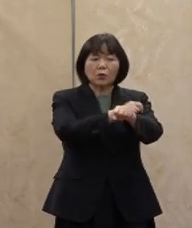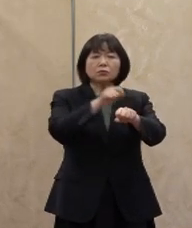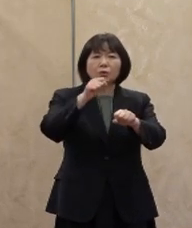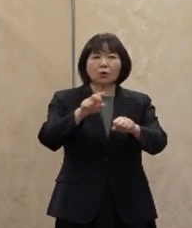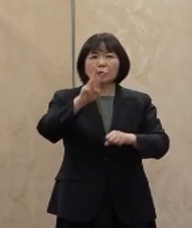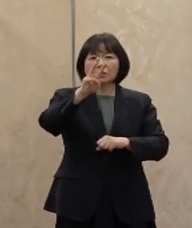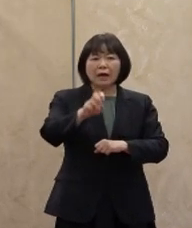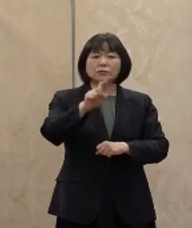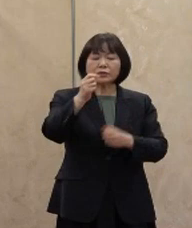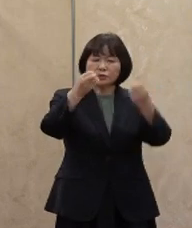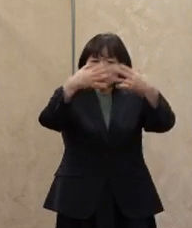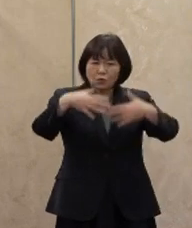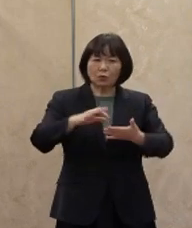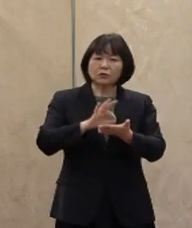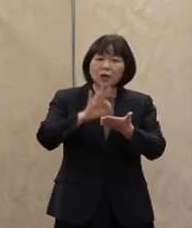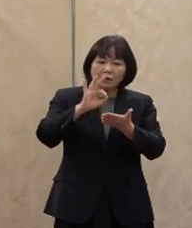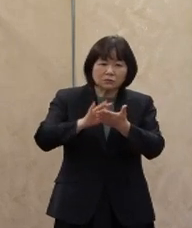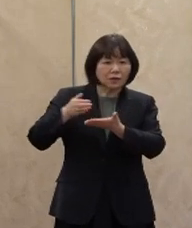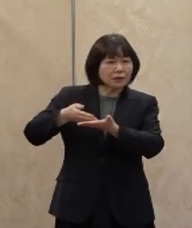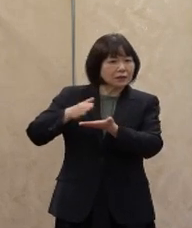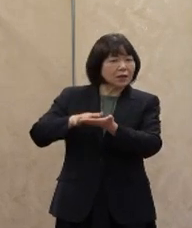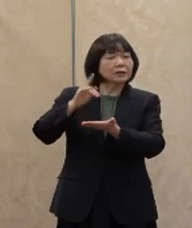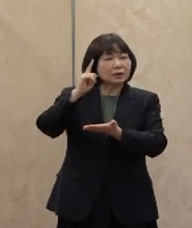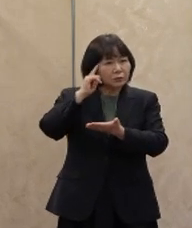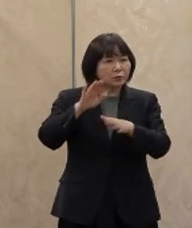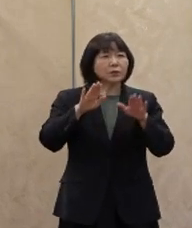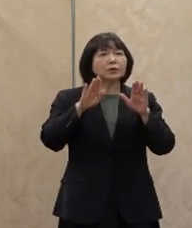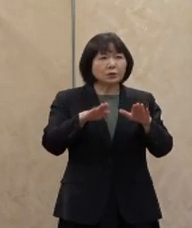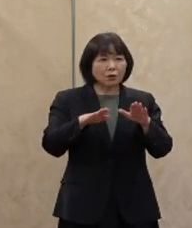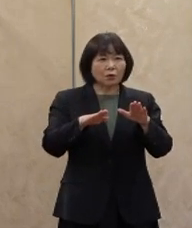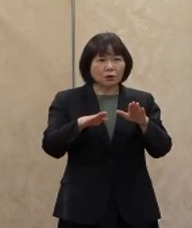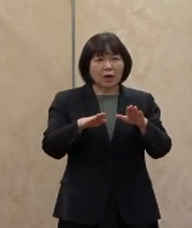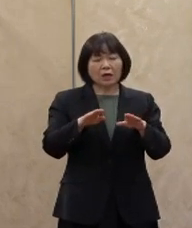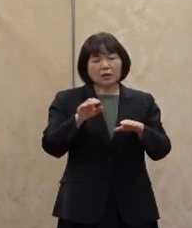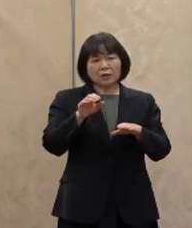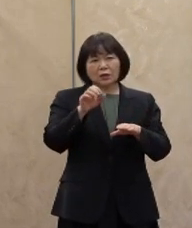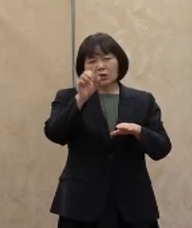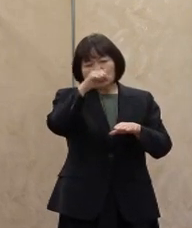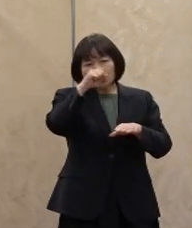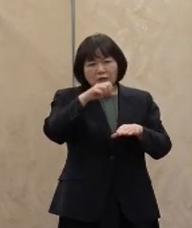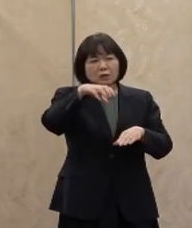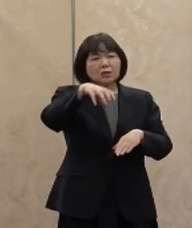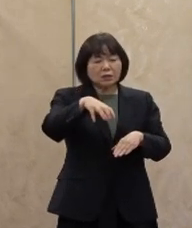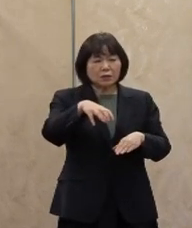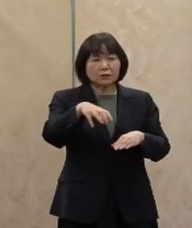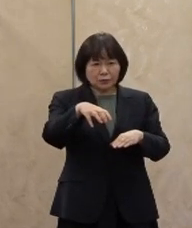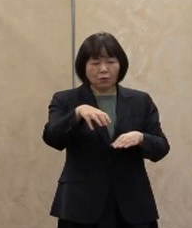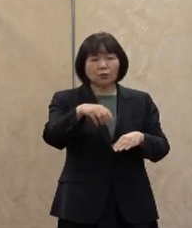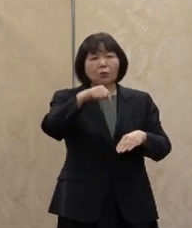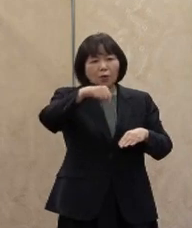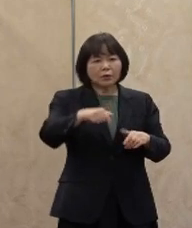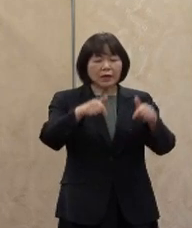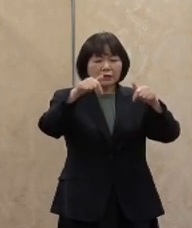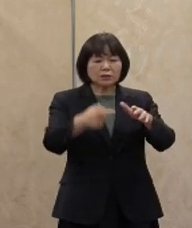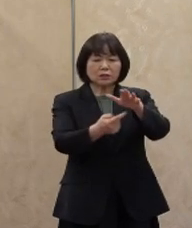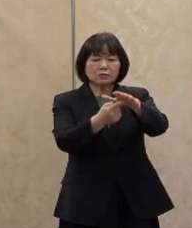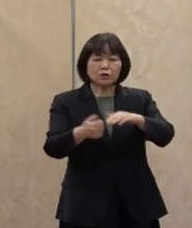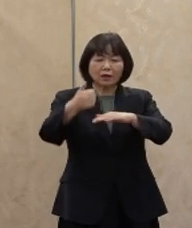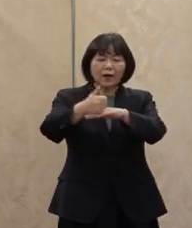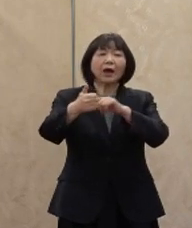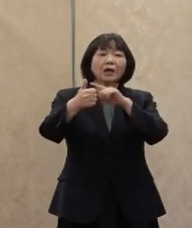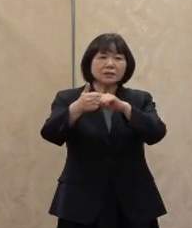するお考えを示されましたが、本日ですね、あの衆院の内閣委員会の中で西村大臣が、まあ、条文の中に